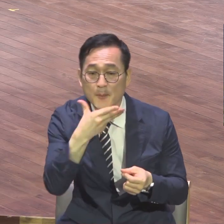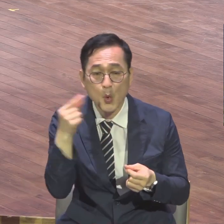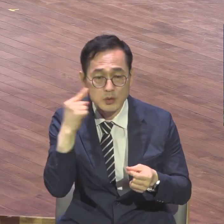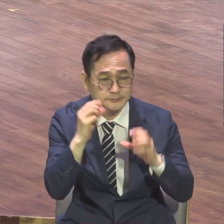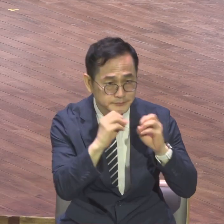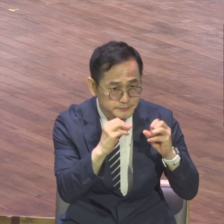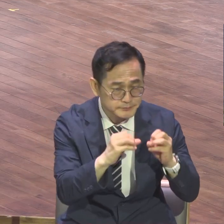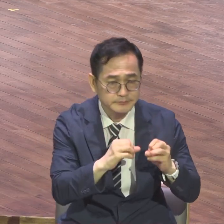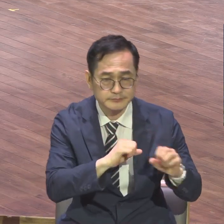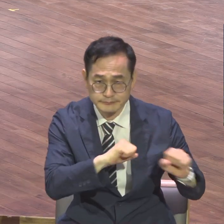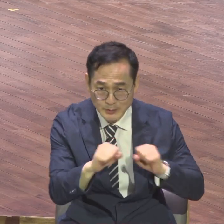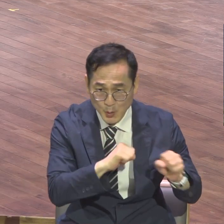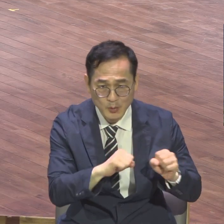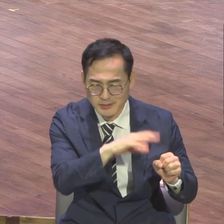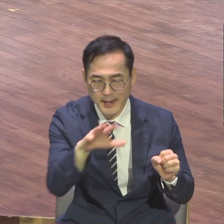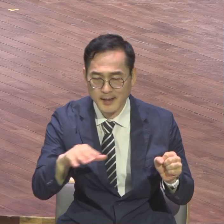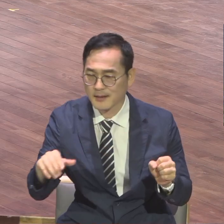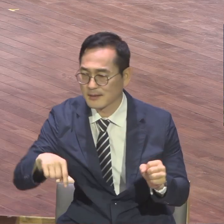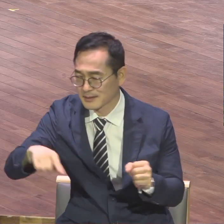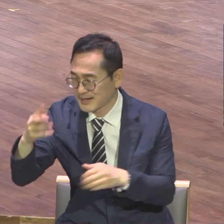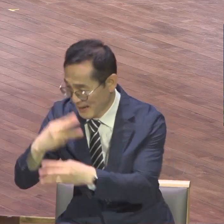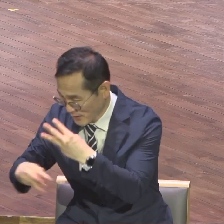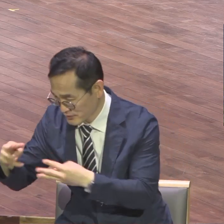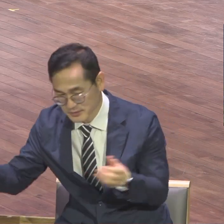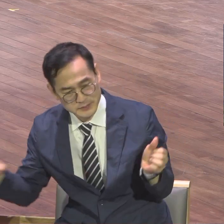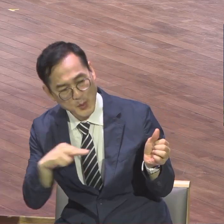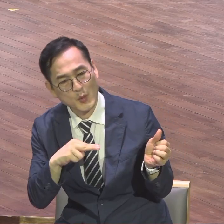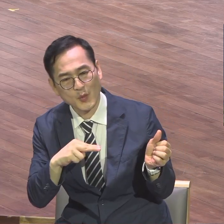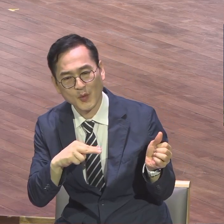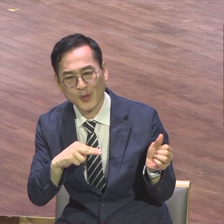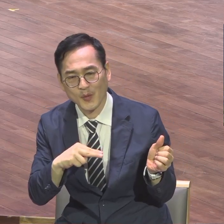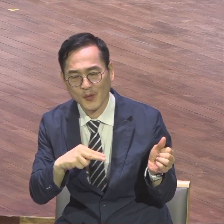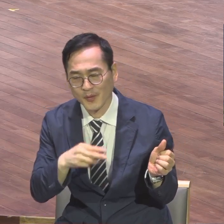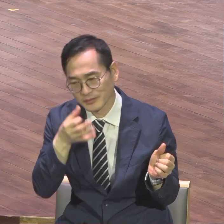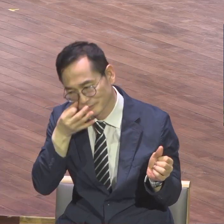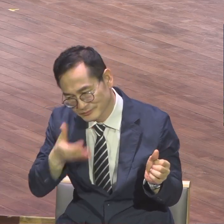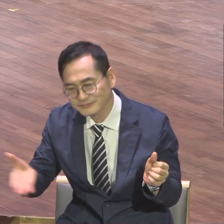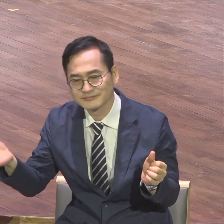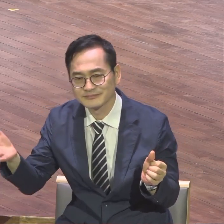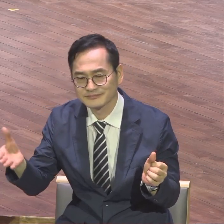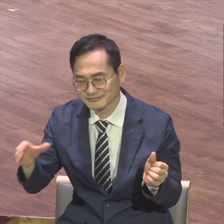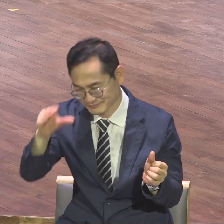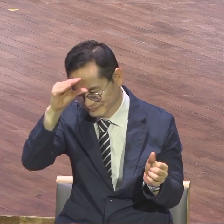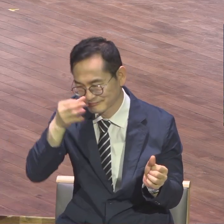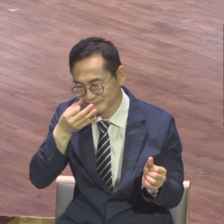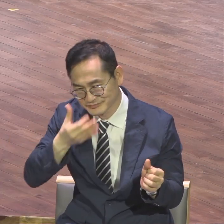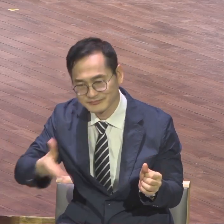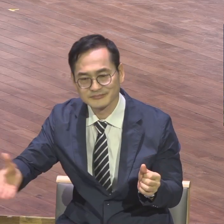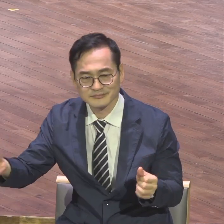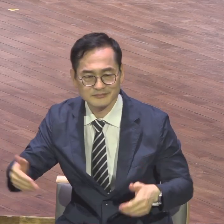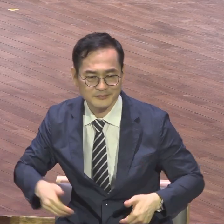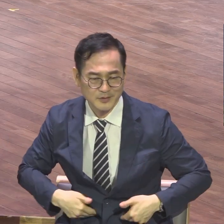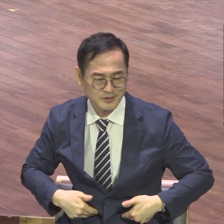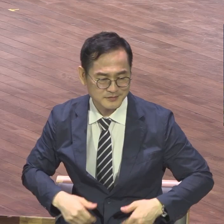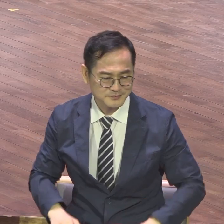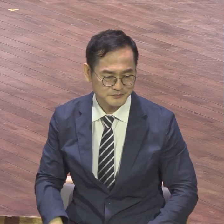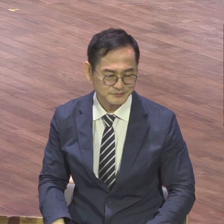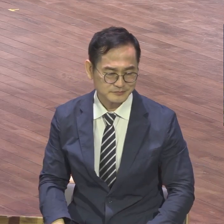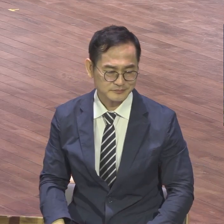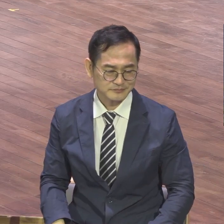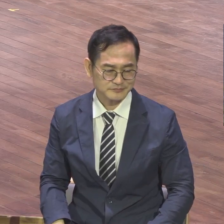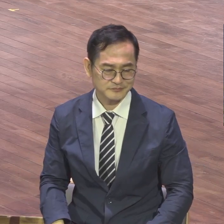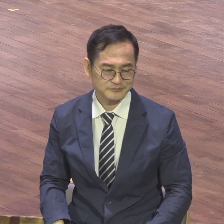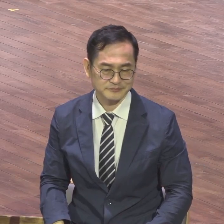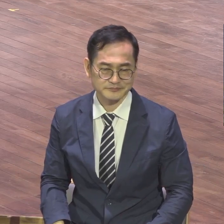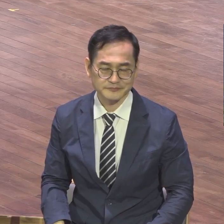기능 서밋, 기능 서밋 누구에게나 서밋은 뭐요? 답을 주는 겁니다. 대통령에게도 답을 주고 흔들리는 사람 답을